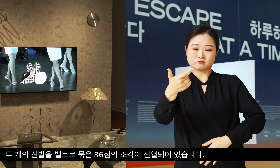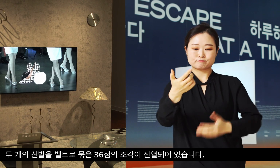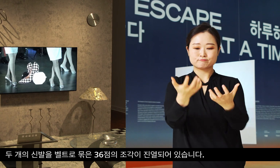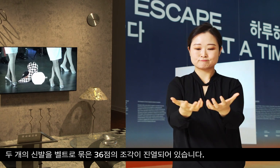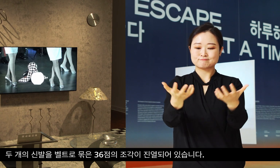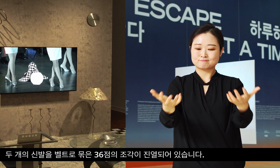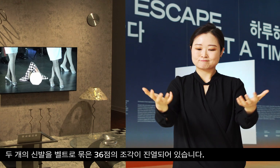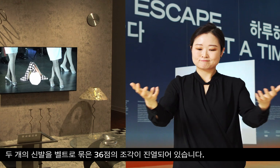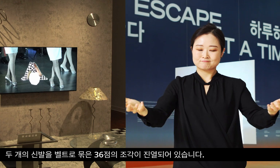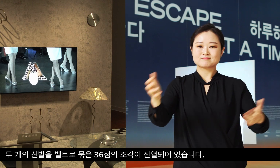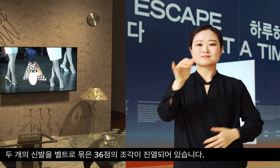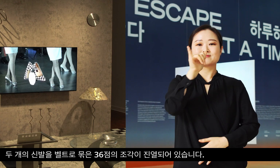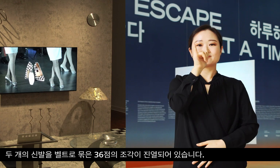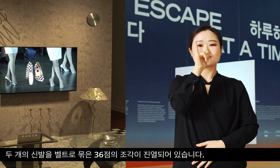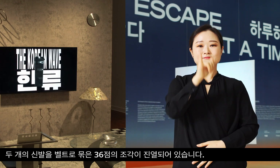있습니다.